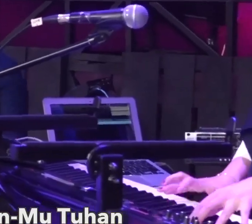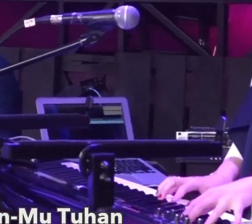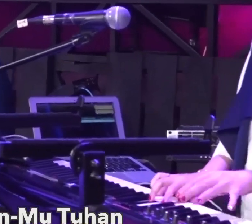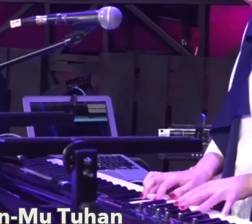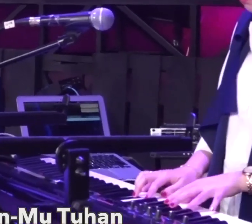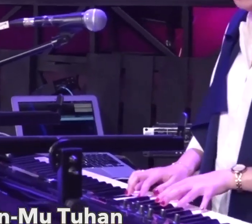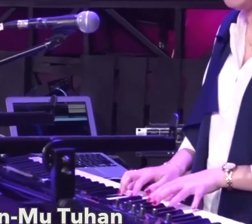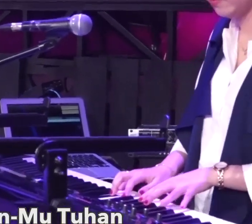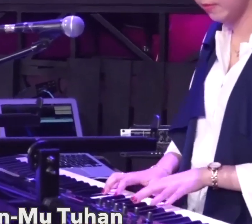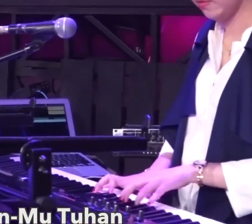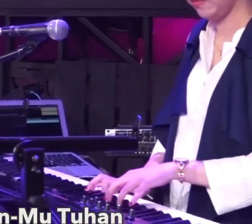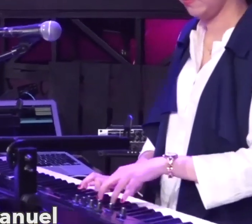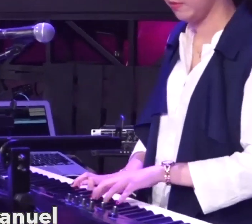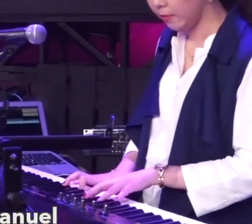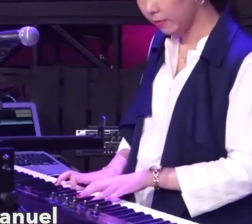kesetiaan-Mu